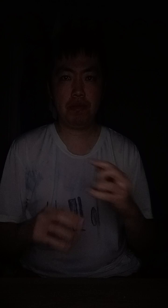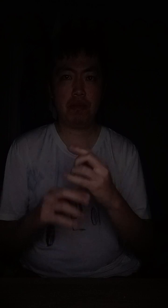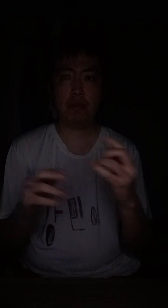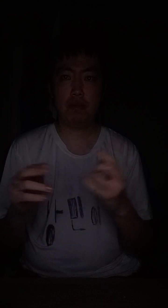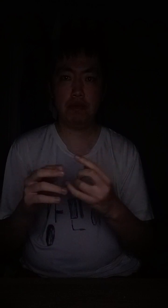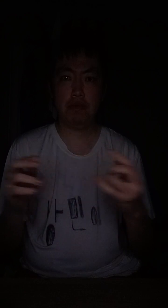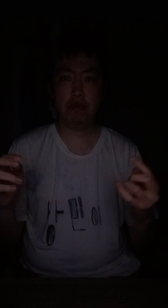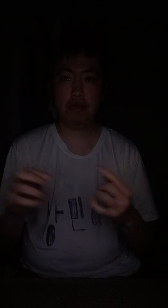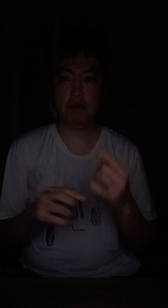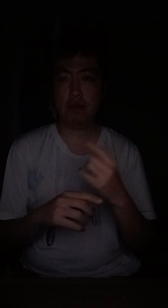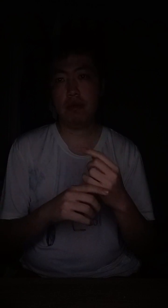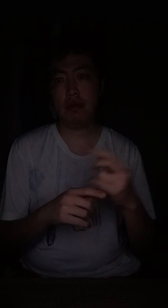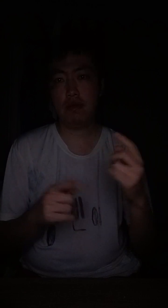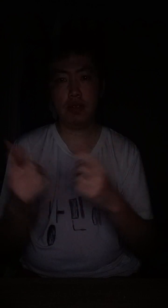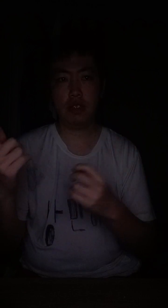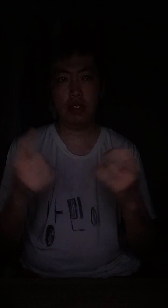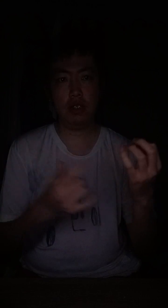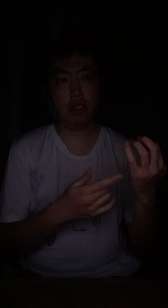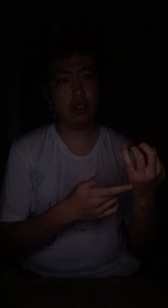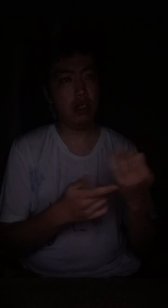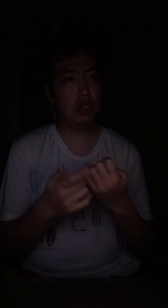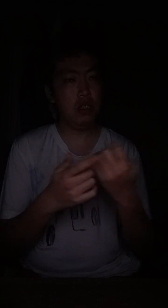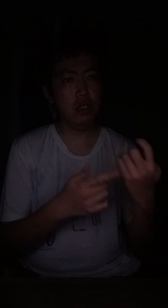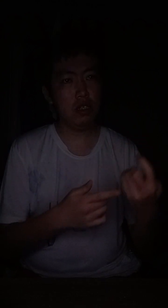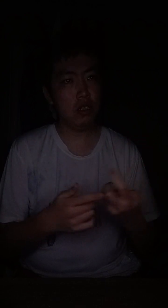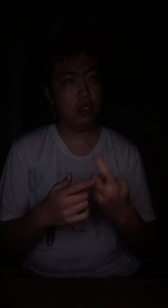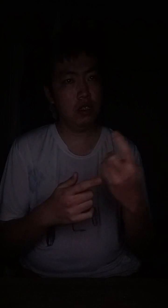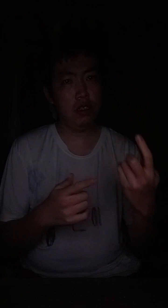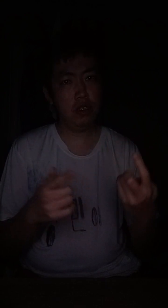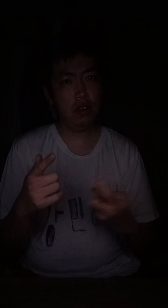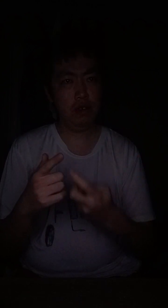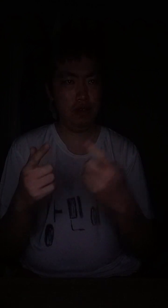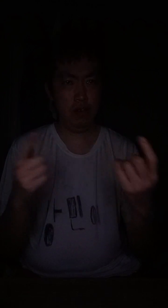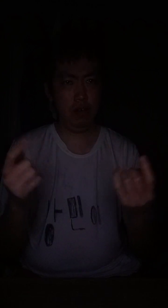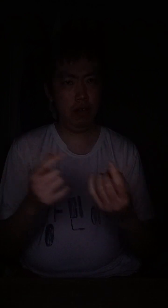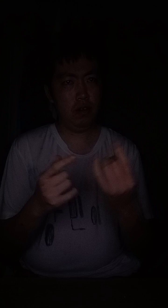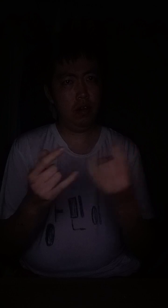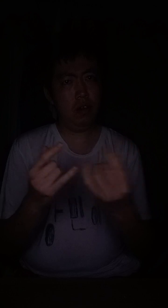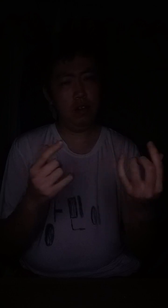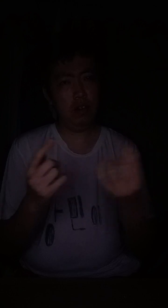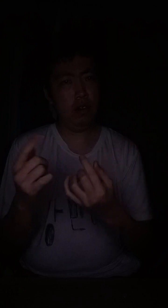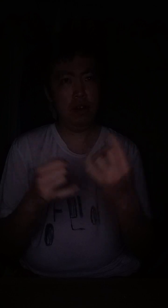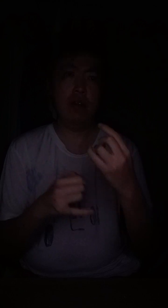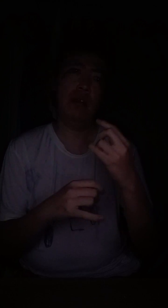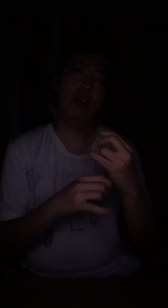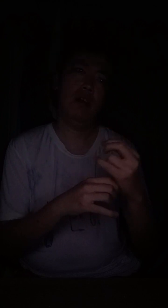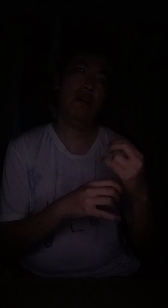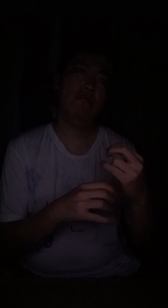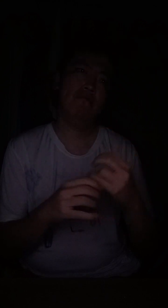전파 탐지형 탐지기가 한 남성에게 접근하자 전파 수신 신호가 강해집니다.